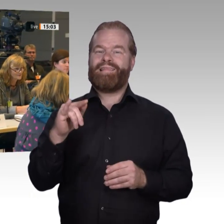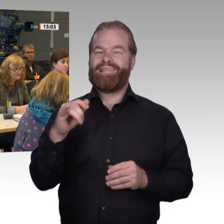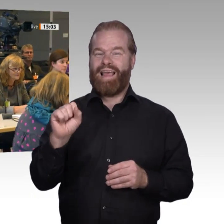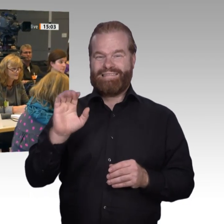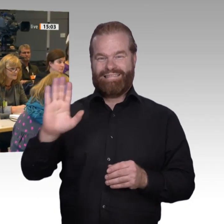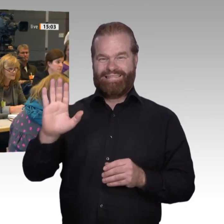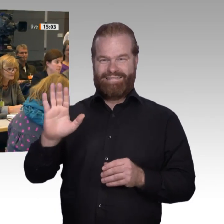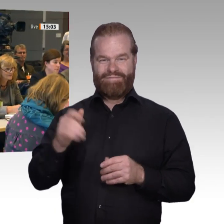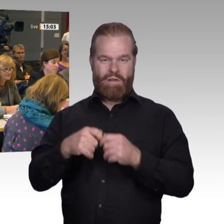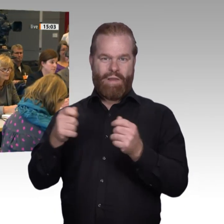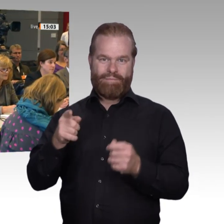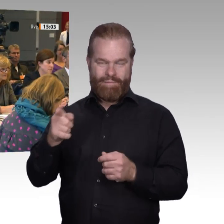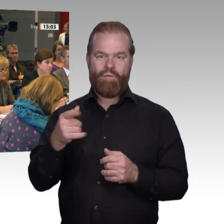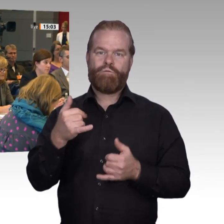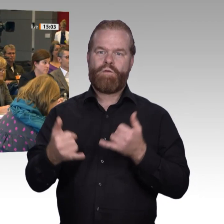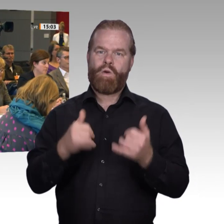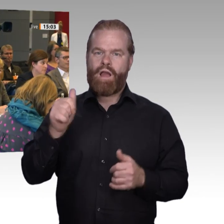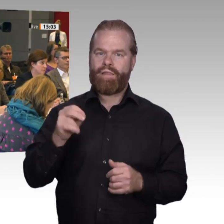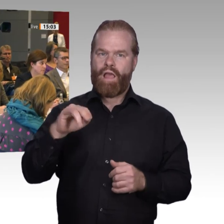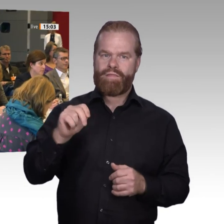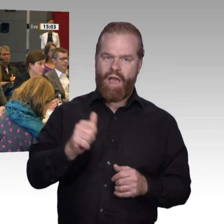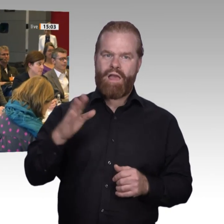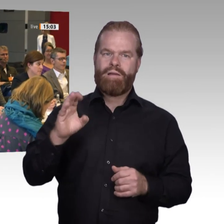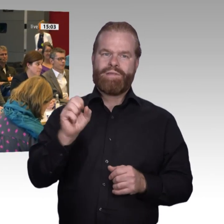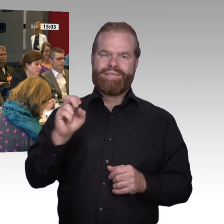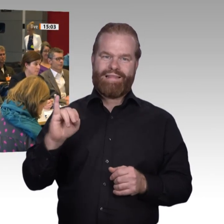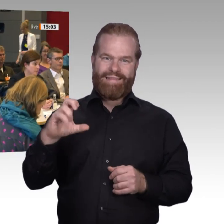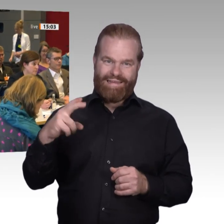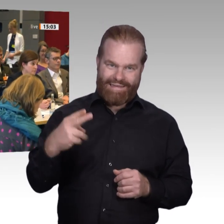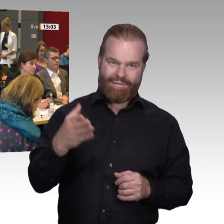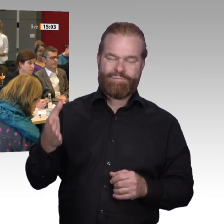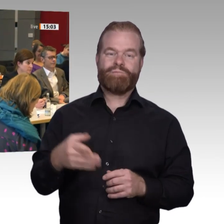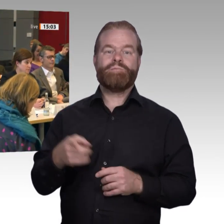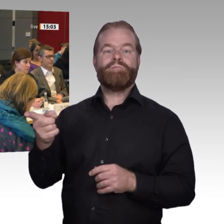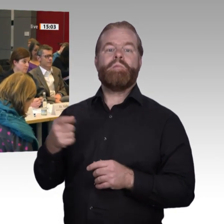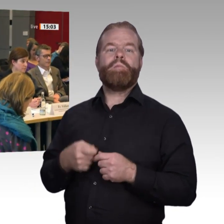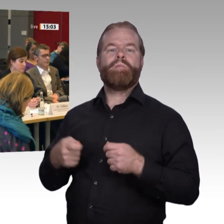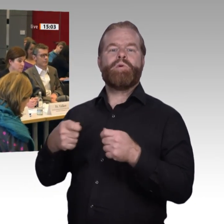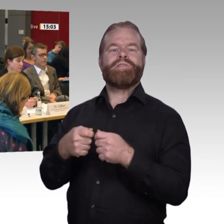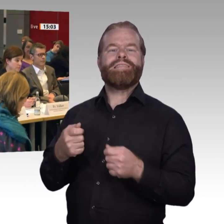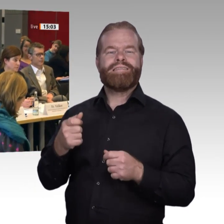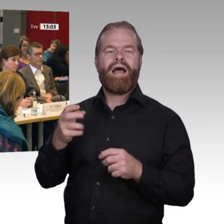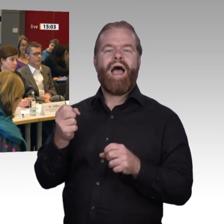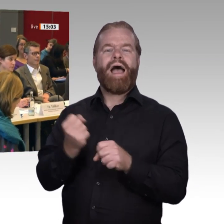Dankeschön. Von der Bundesarbeitsgemeinschaft der Freien Wohlfahrtspflege e.V. Frau Claudia Scheidt.